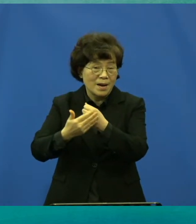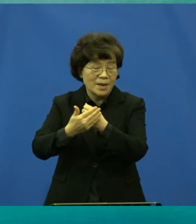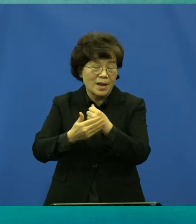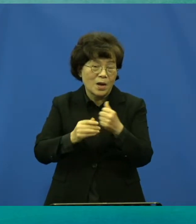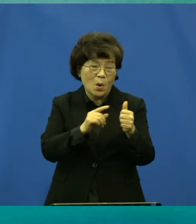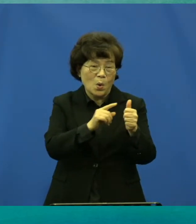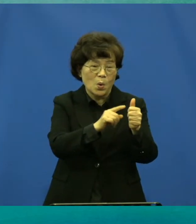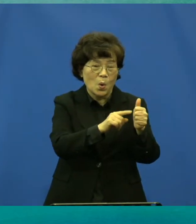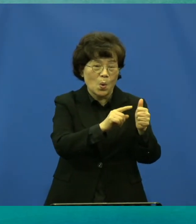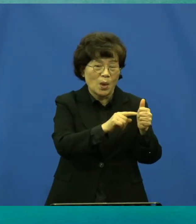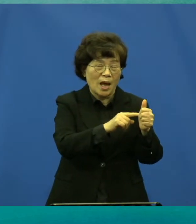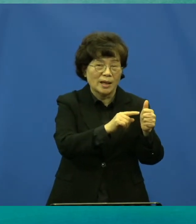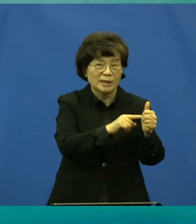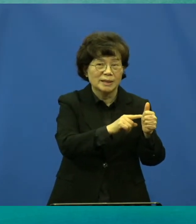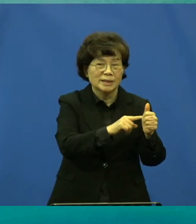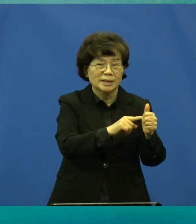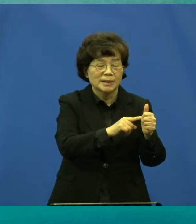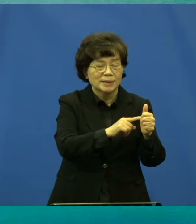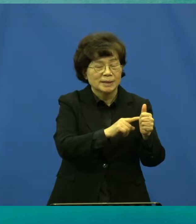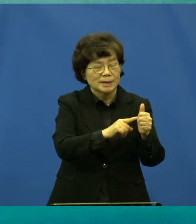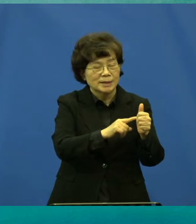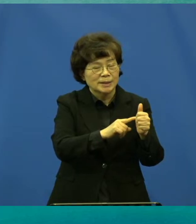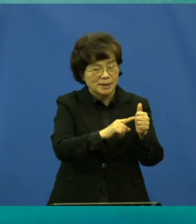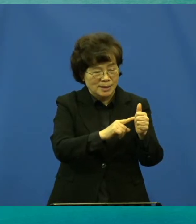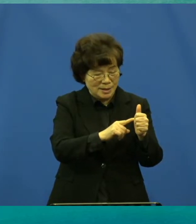요나를 감싸고 있습니다.